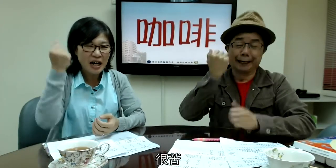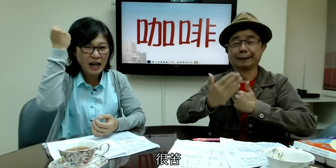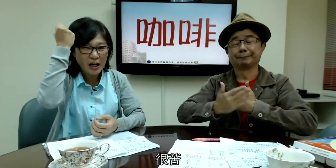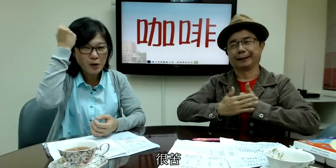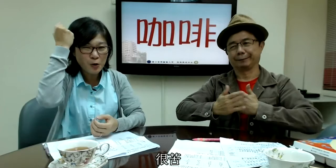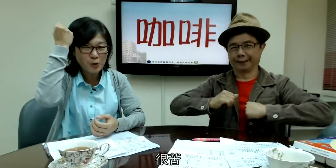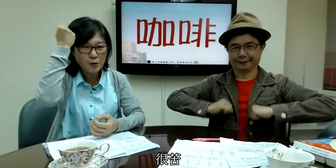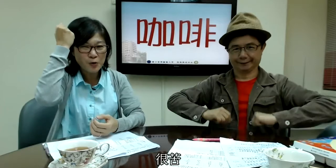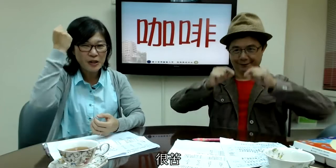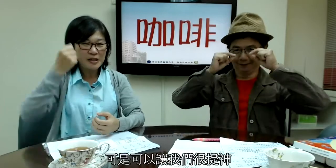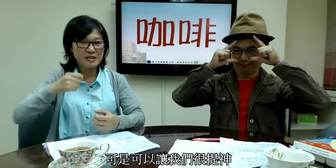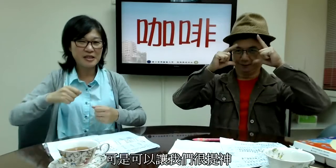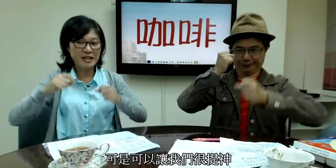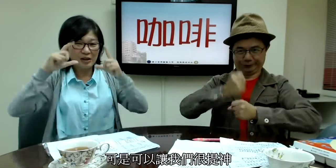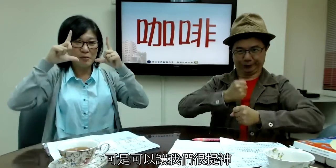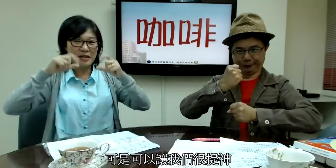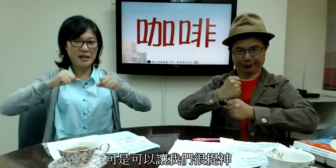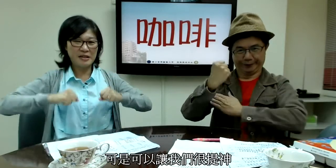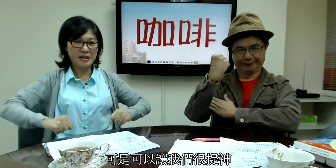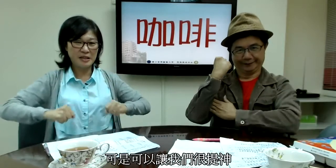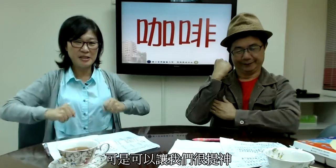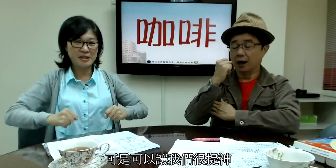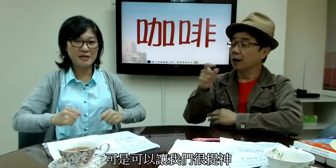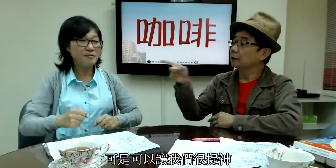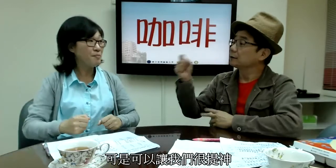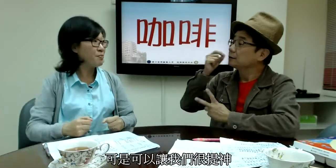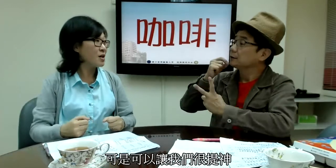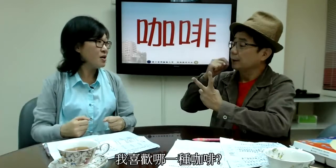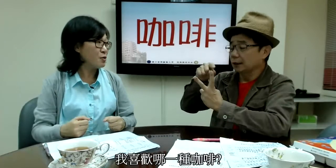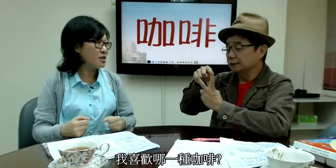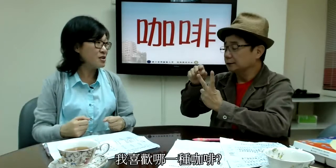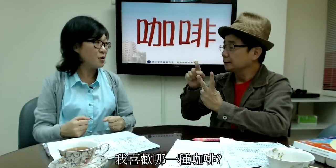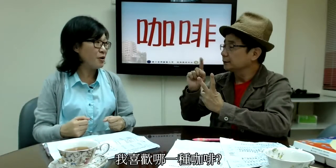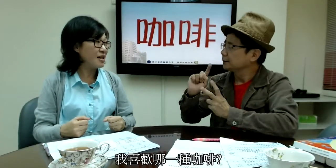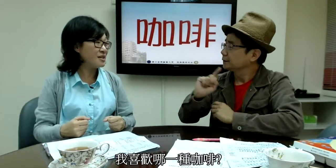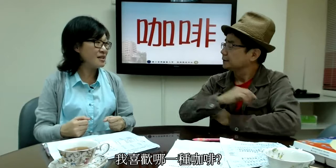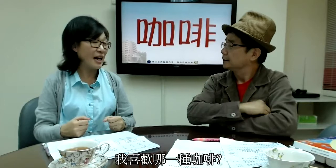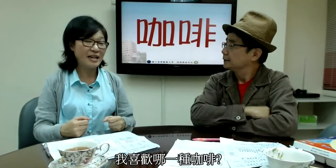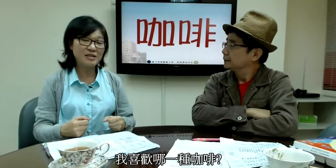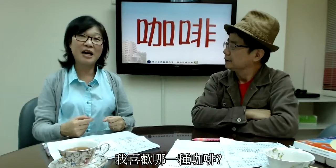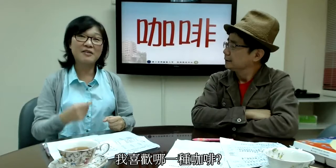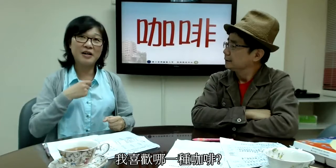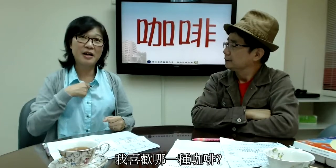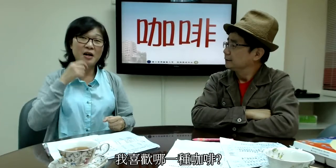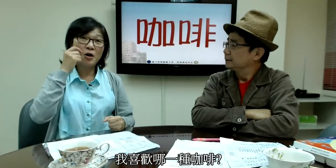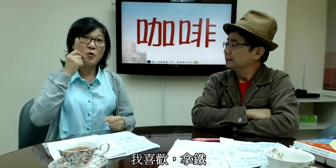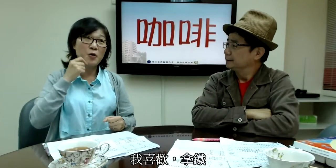很苦，可是可以让我们很提神。我喜欢哪一种咖啡啊？我